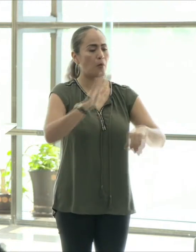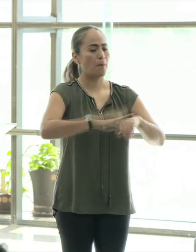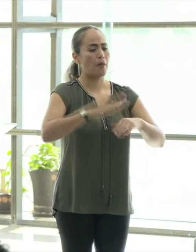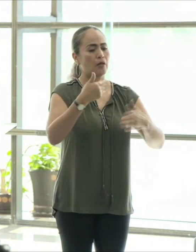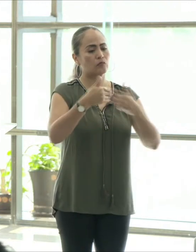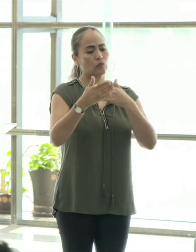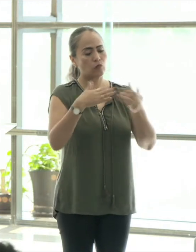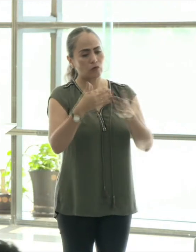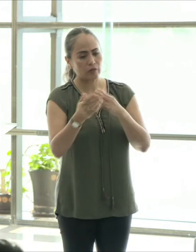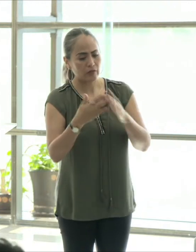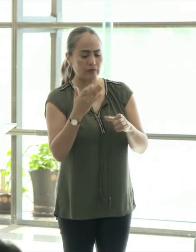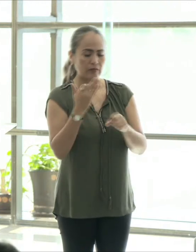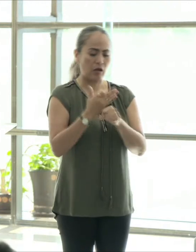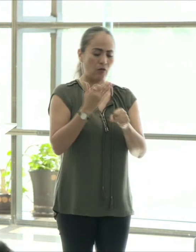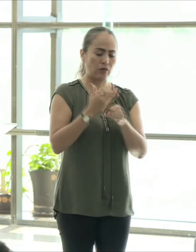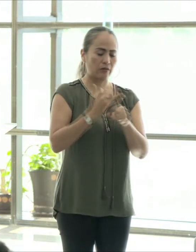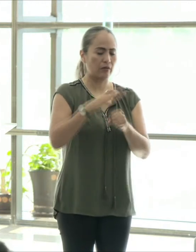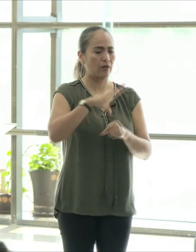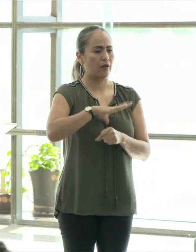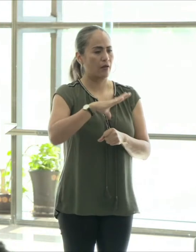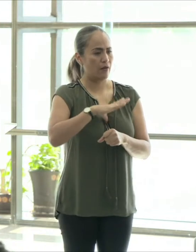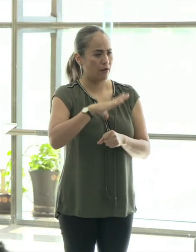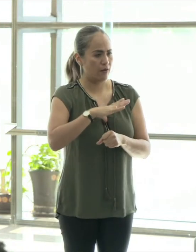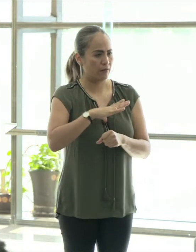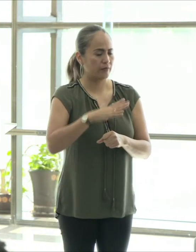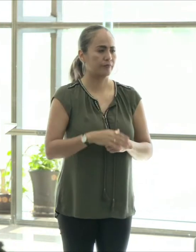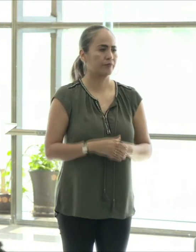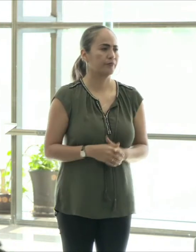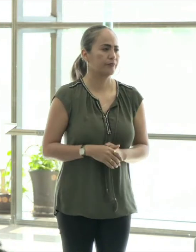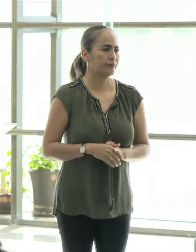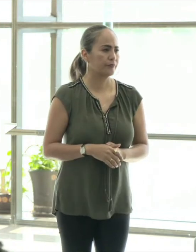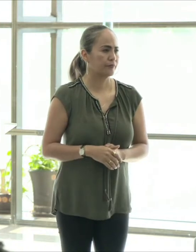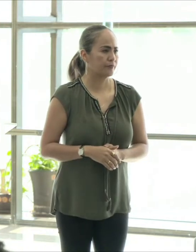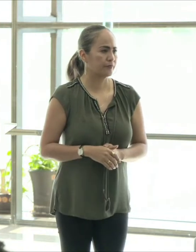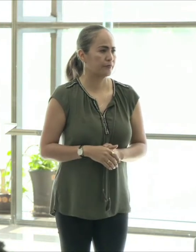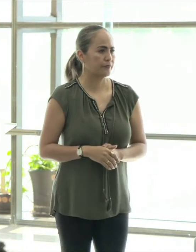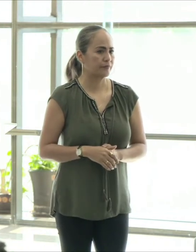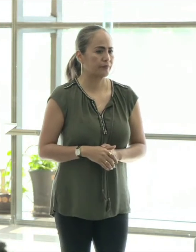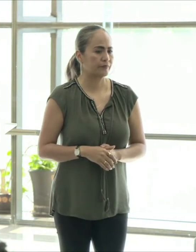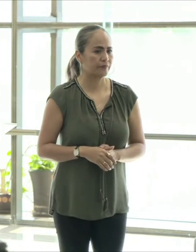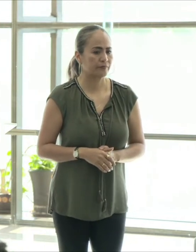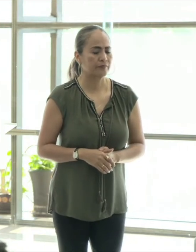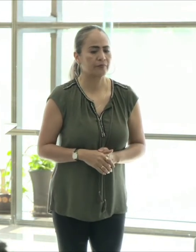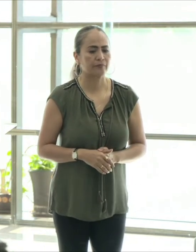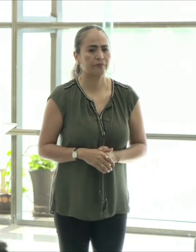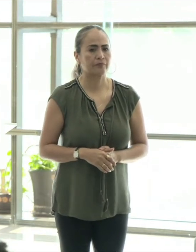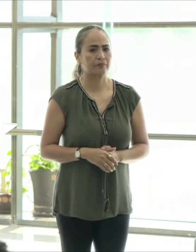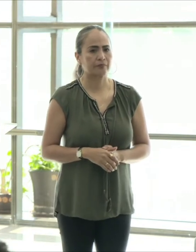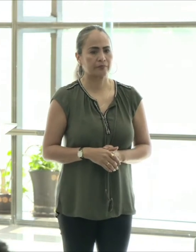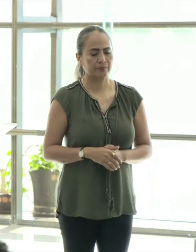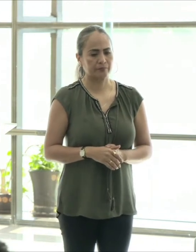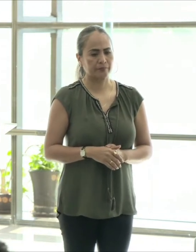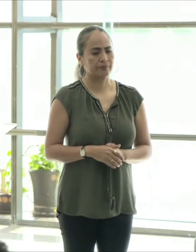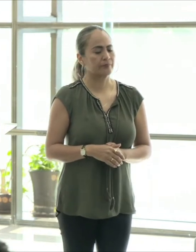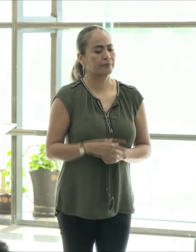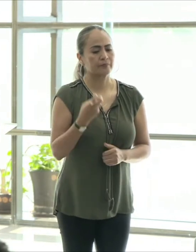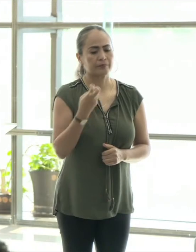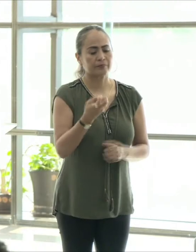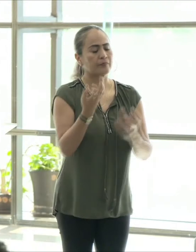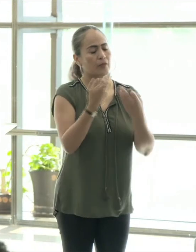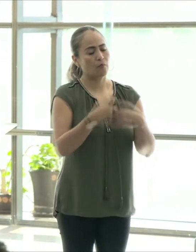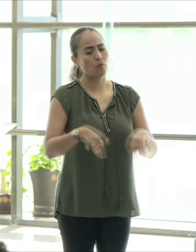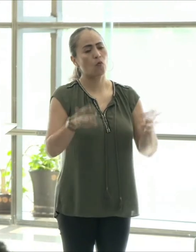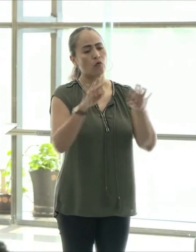que disponemos en este momento no de lo que hasta el día de hoy tenemos y lo que de por sí constituye y que es muy importante este aporte